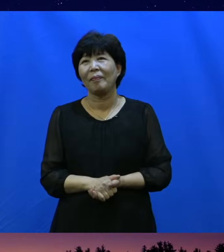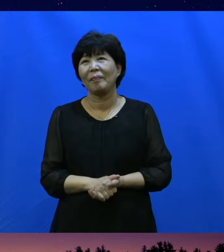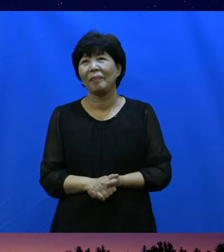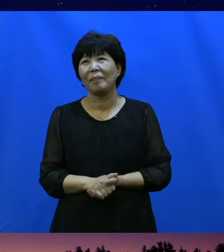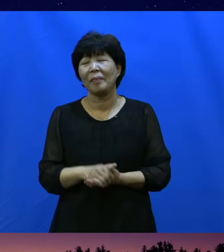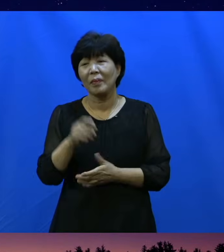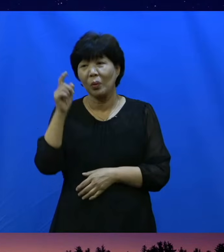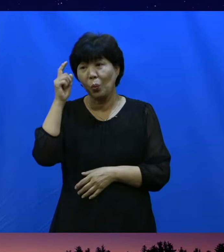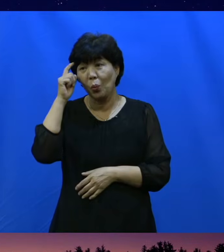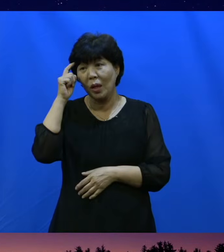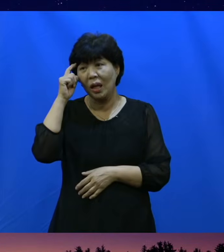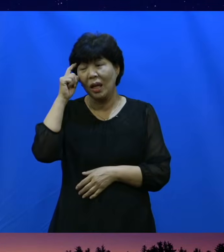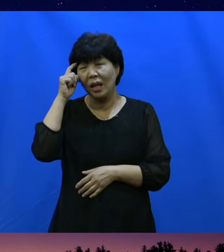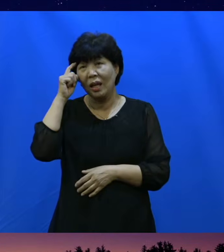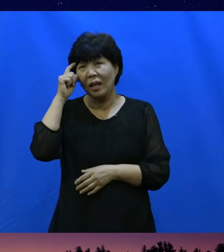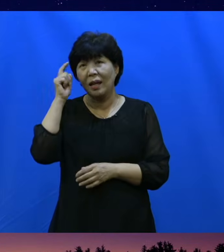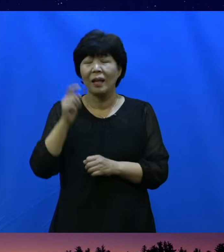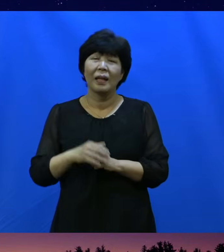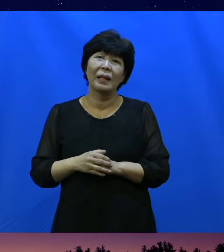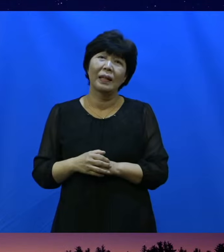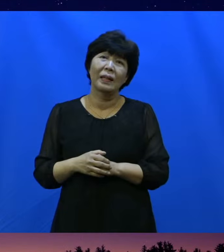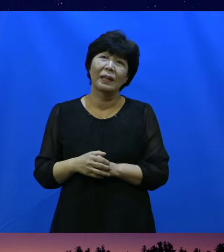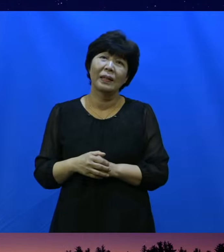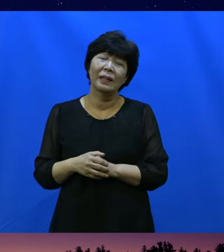왜요, 여러분?